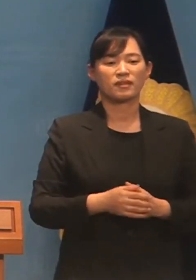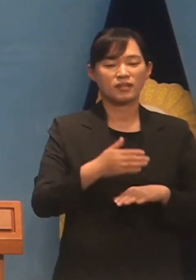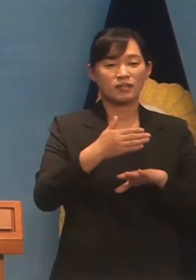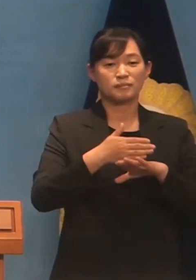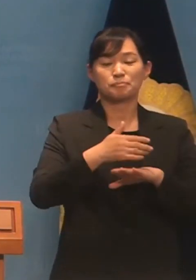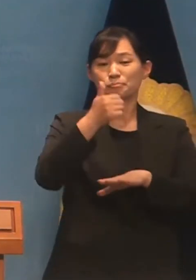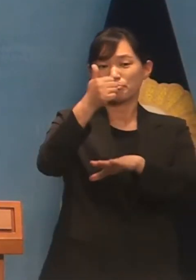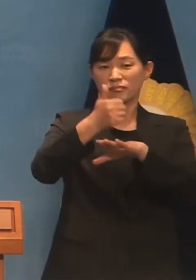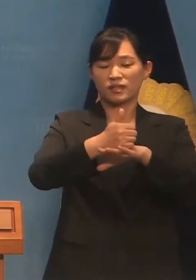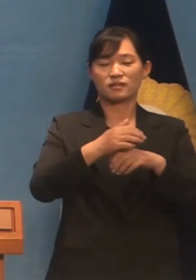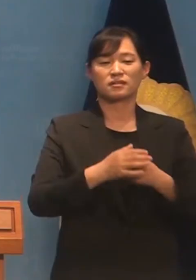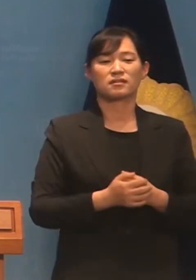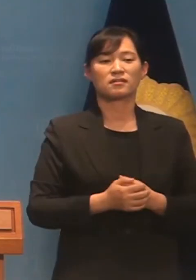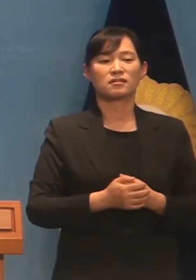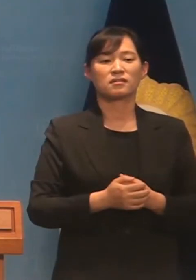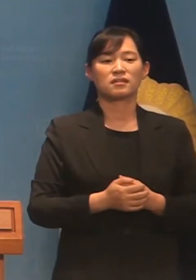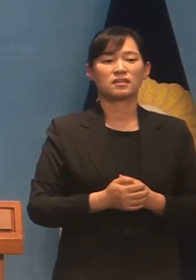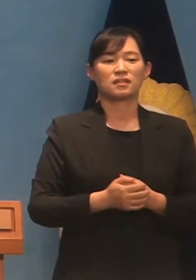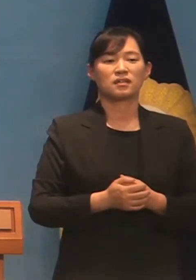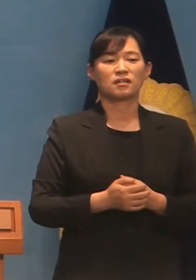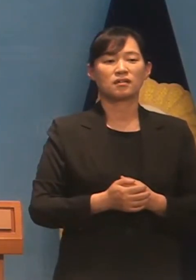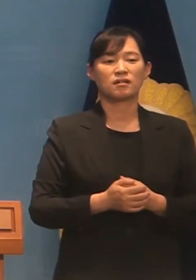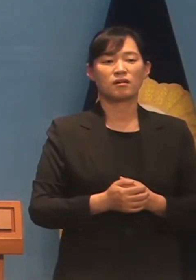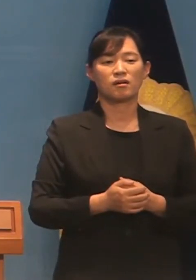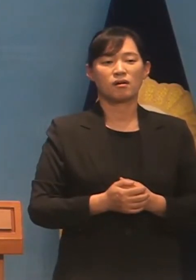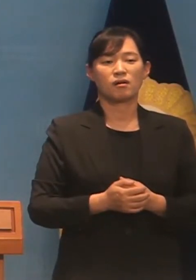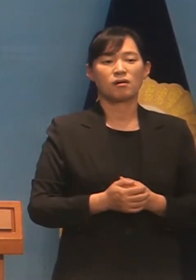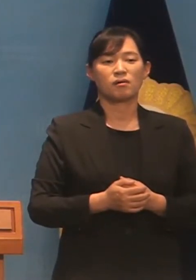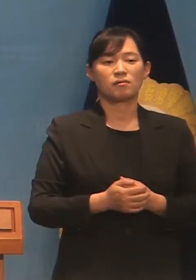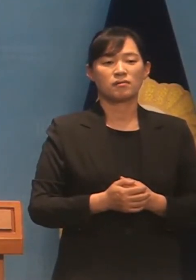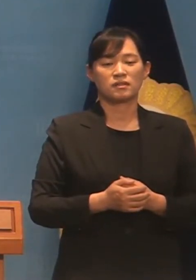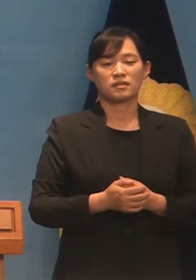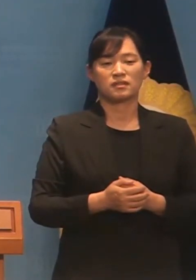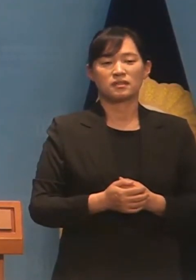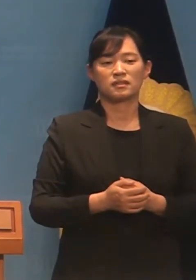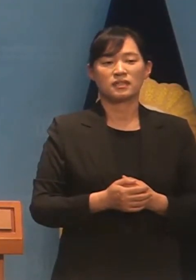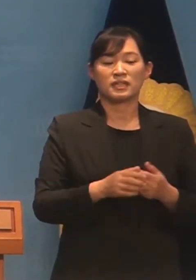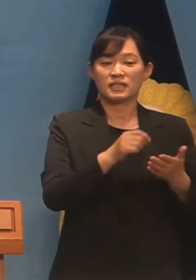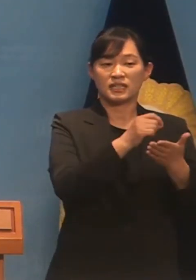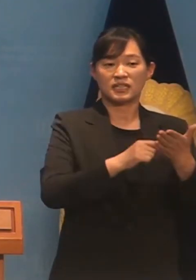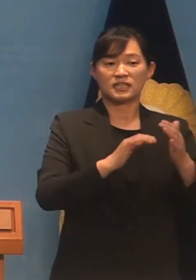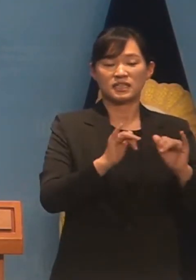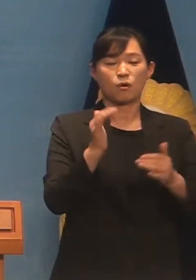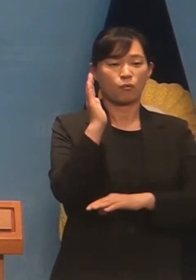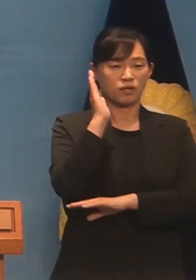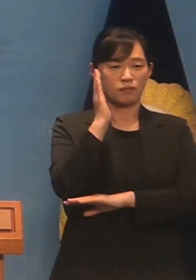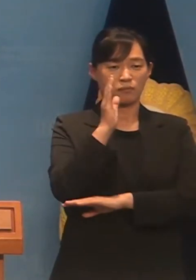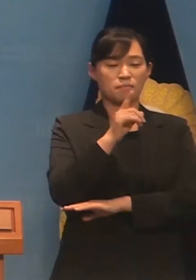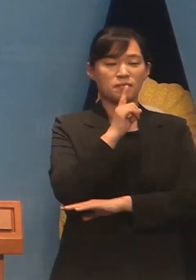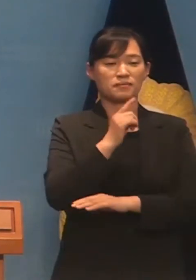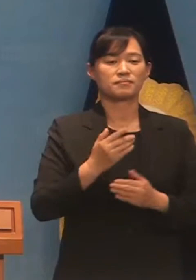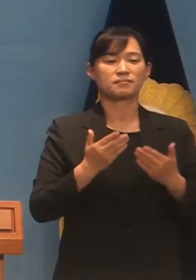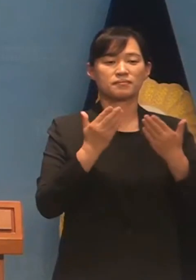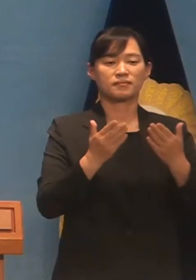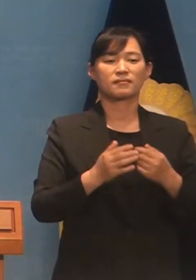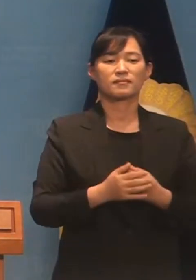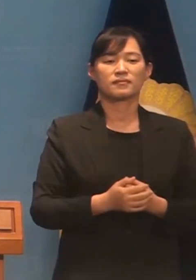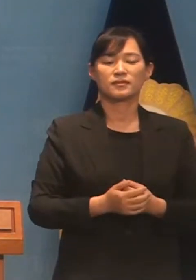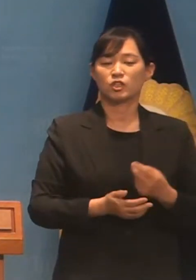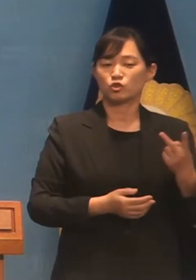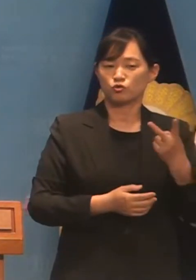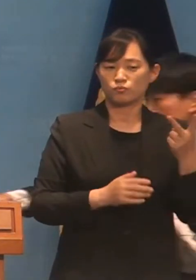감사합니다. 마지막으로는 저희 수석부본부장님 두 분께서 기자회견문 낭독을 해주실 수 있도록 하겠습니다. 김현덕 수석부본부장님,